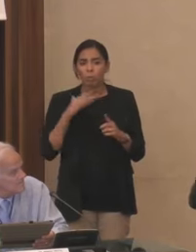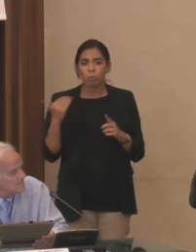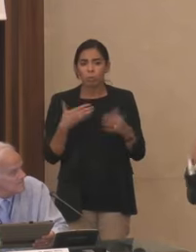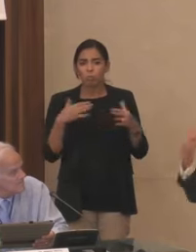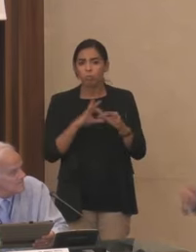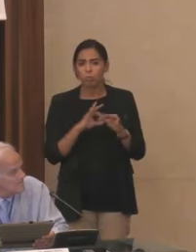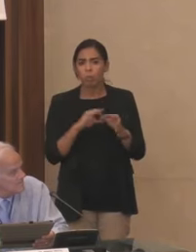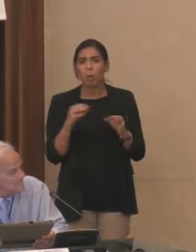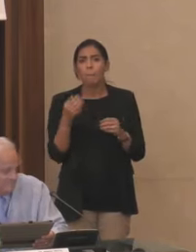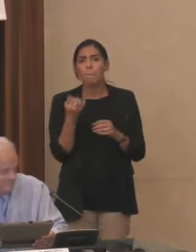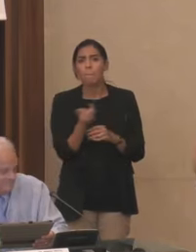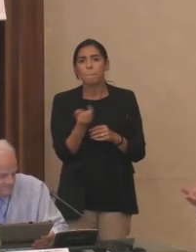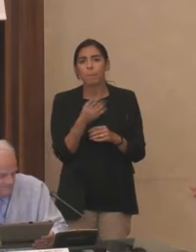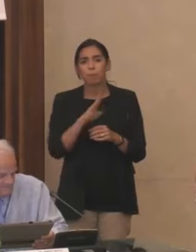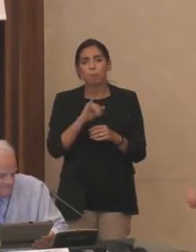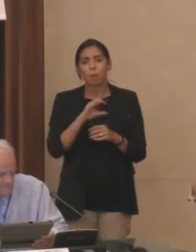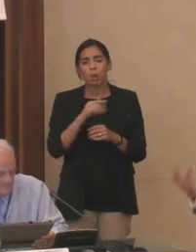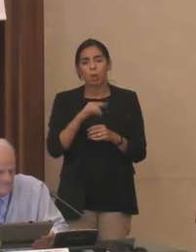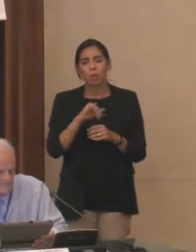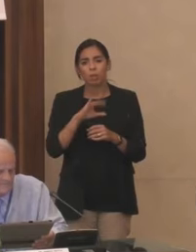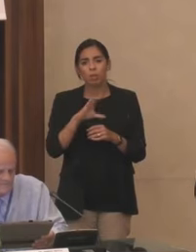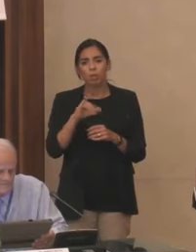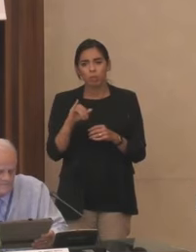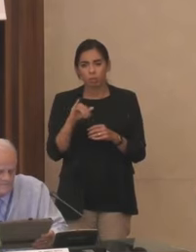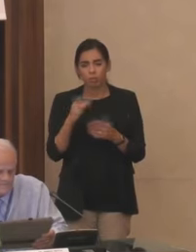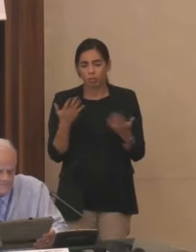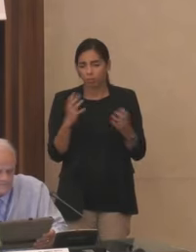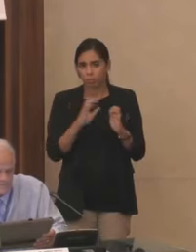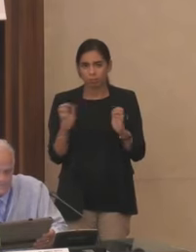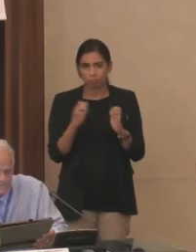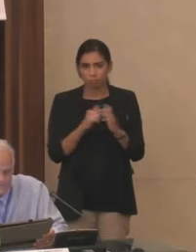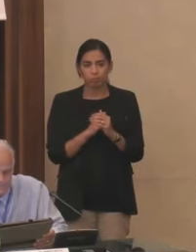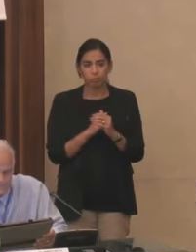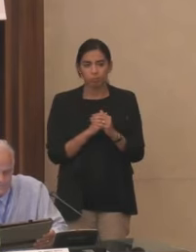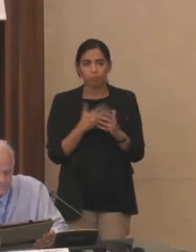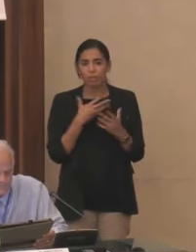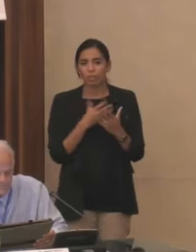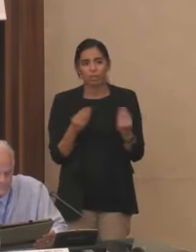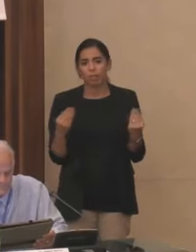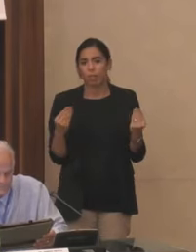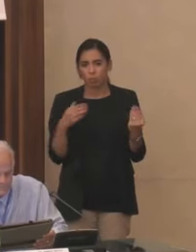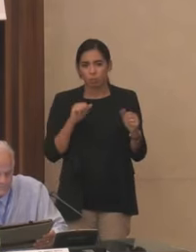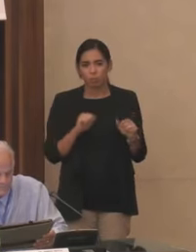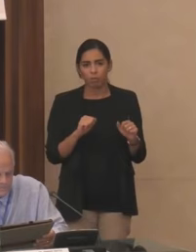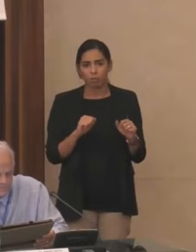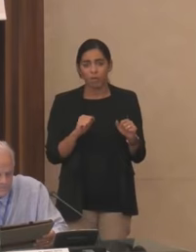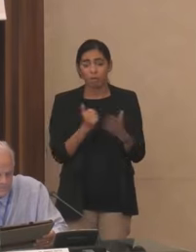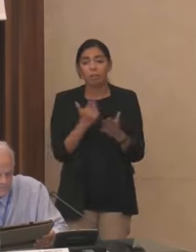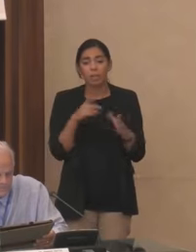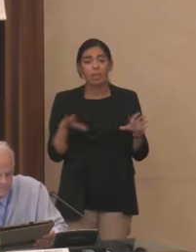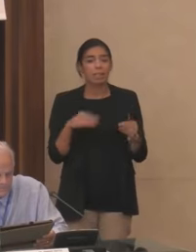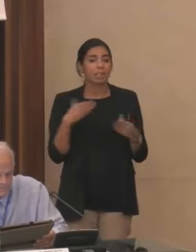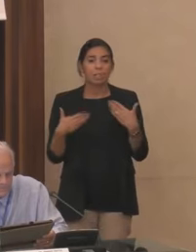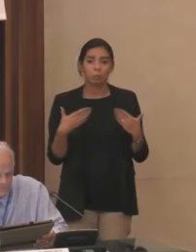microbioti, sul virus che è batteriofago, eccetera. Sono tante le cose che possiamo fare, ma l'importante è iniziare